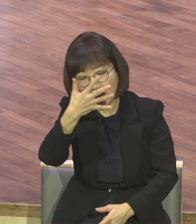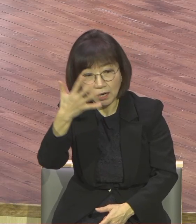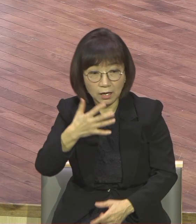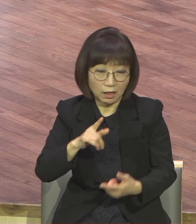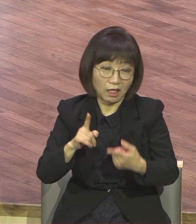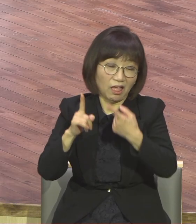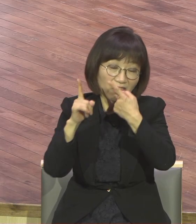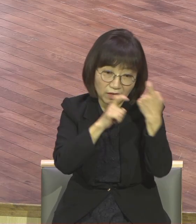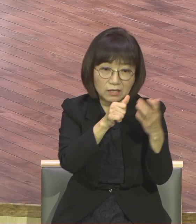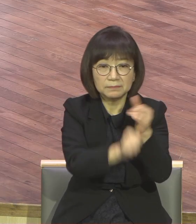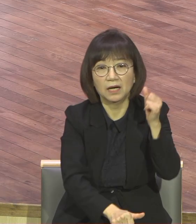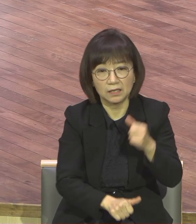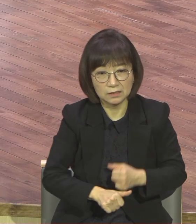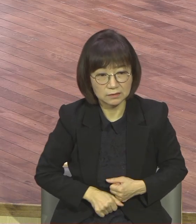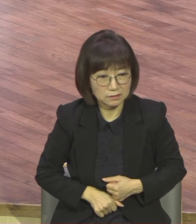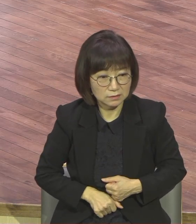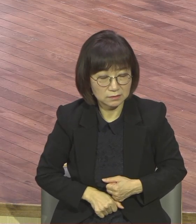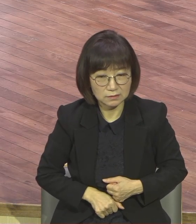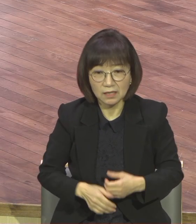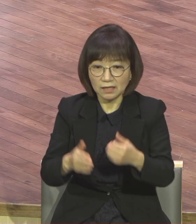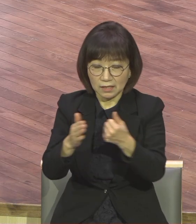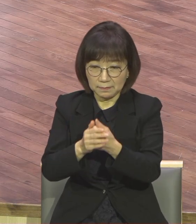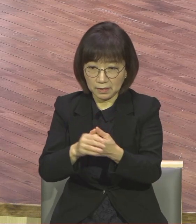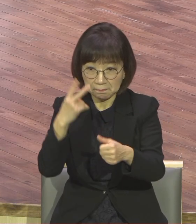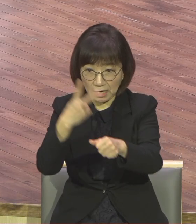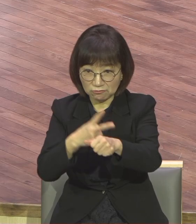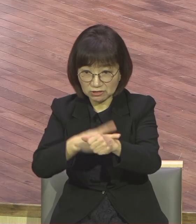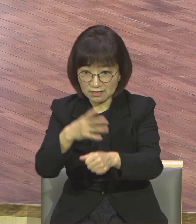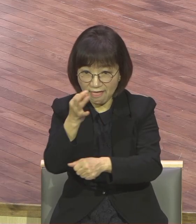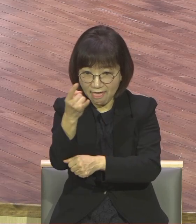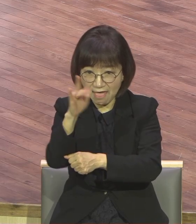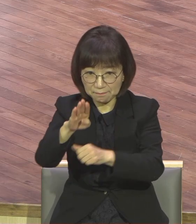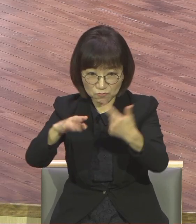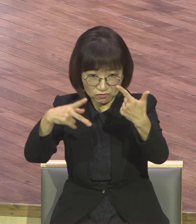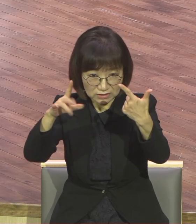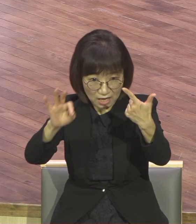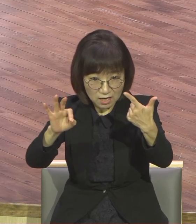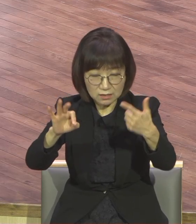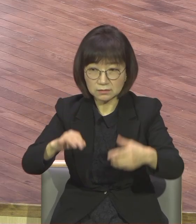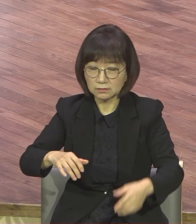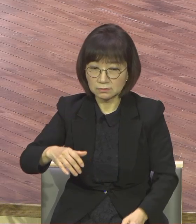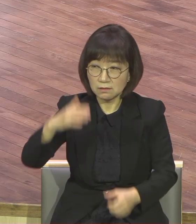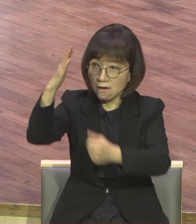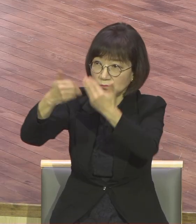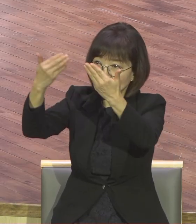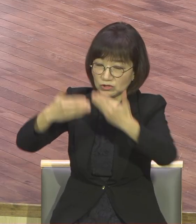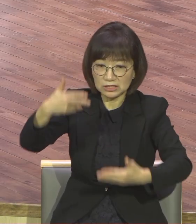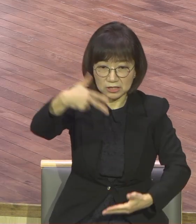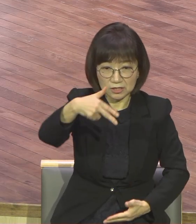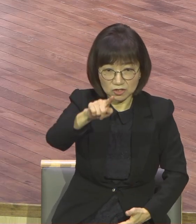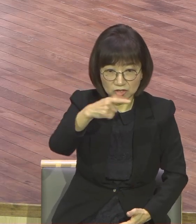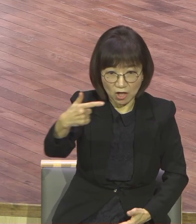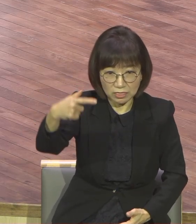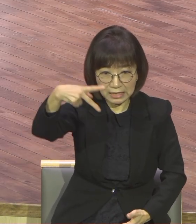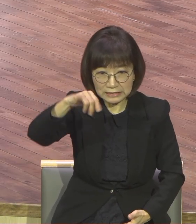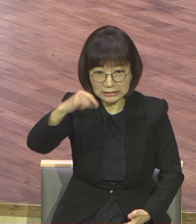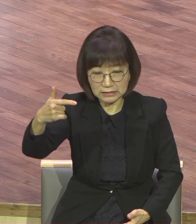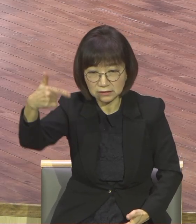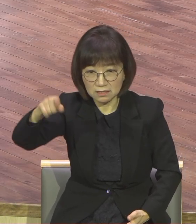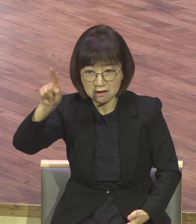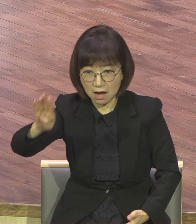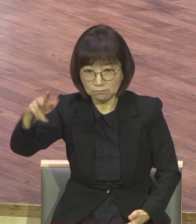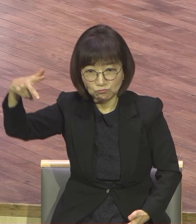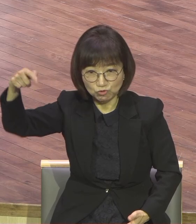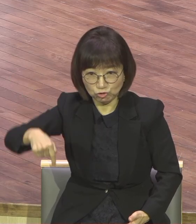그래서 사도 바울이 에베소 6장에 보면 하나님의 뭐여 전신갑주로 영적으로